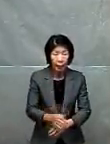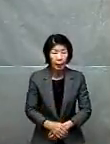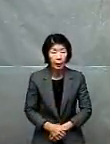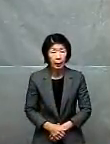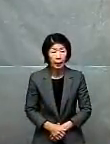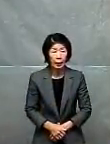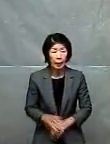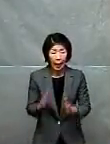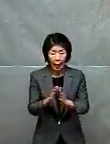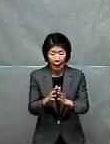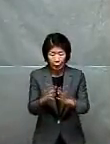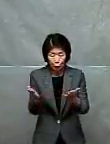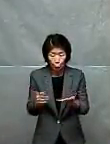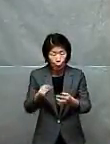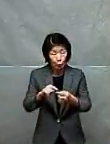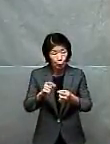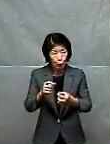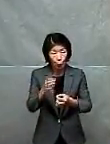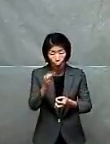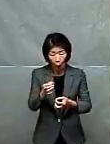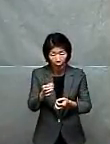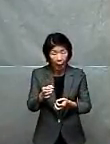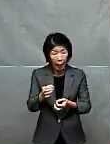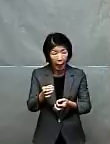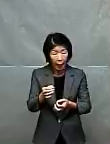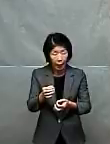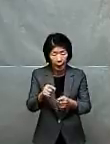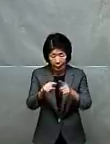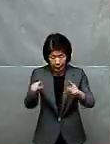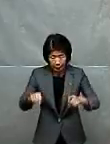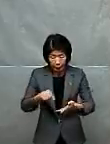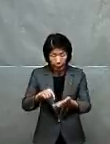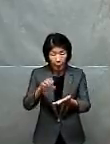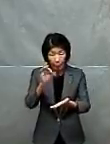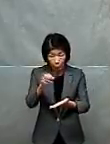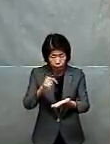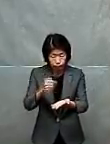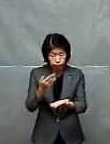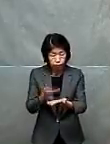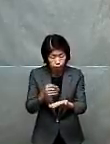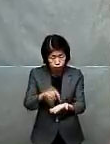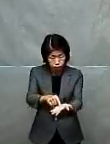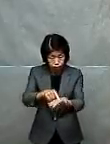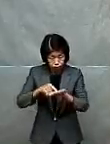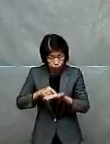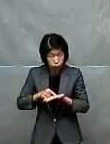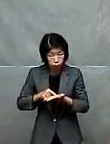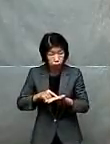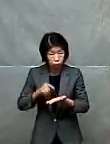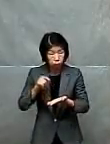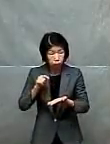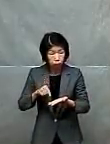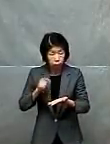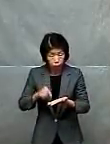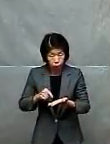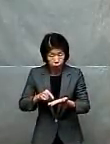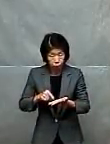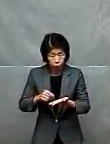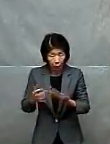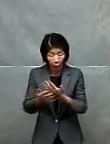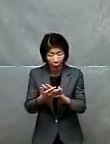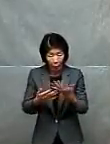のしおり代について、まあ、安倍さん側から、はい、まあ、知事の後援会の方に、まあ、そのネットバンキ